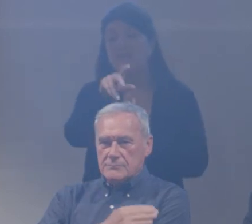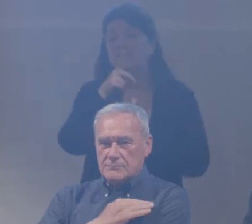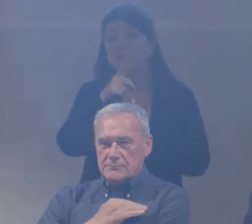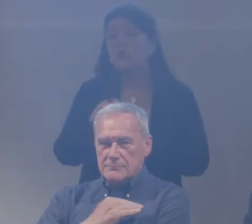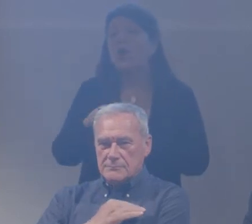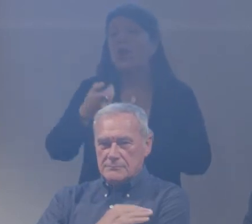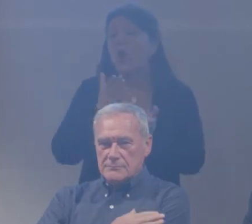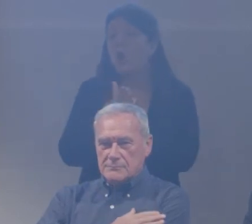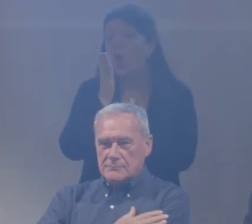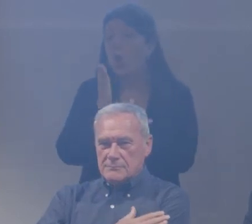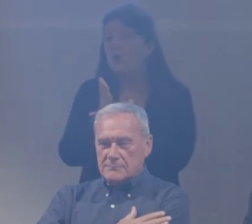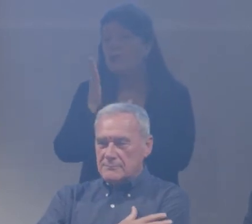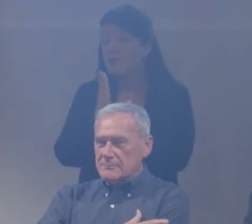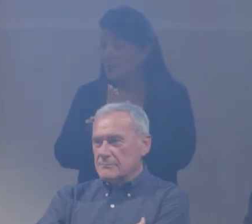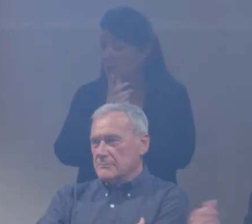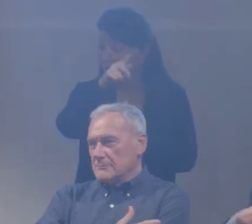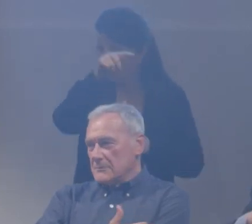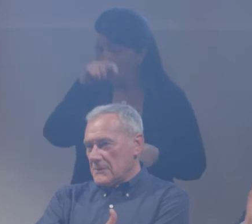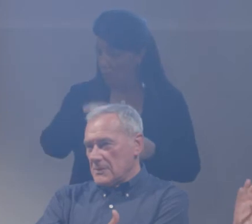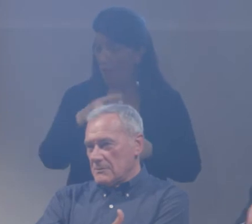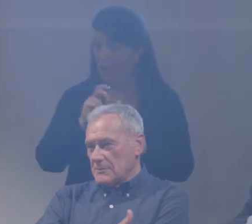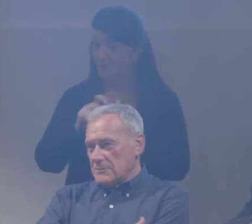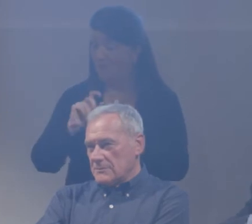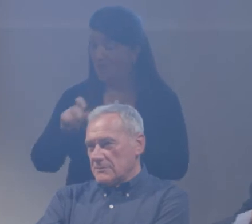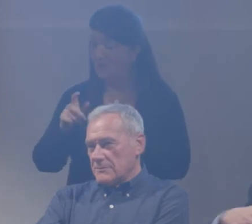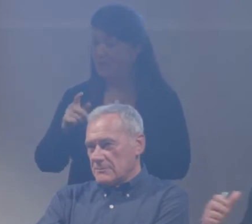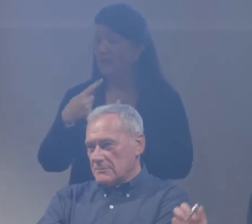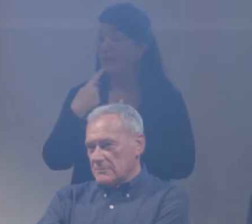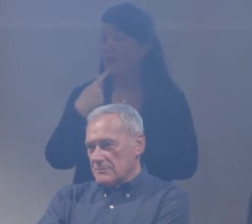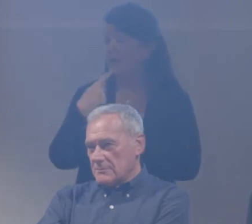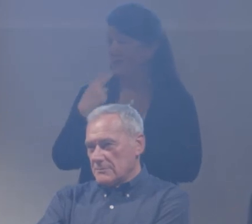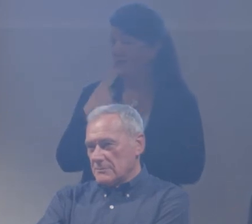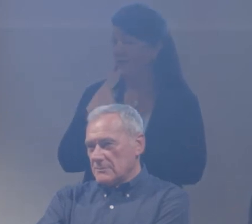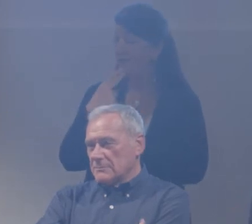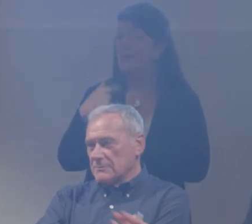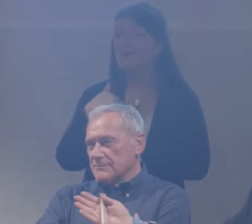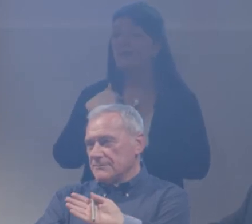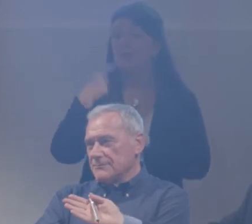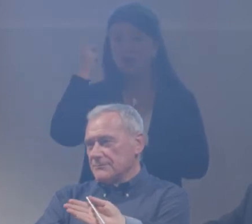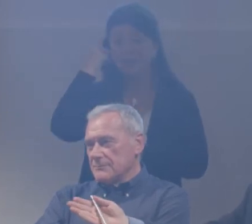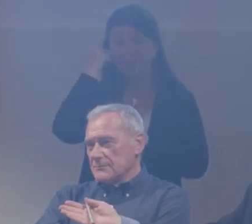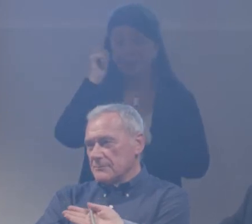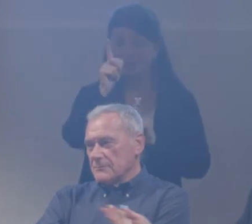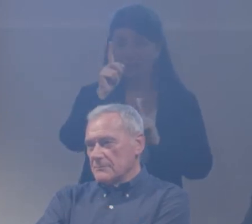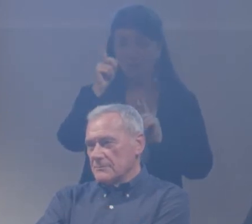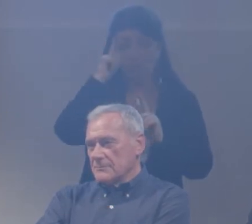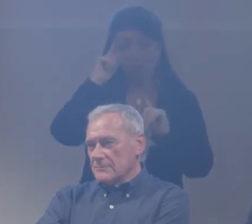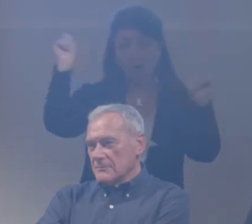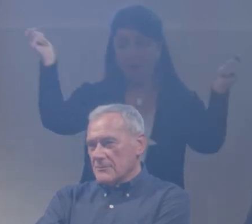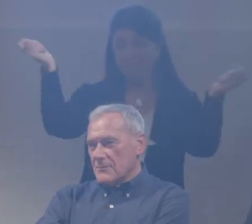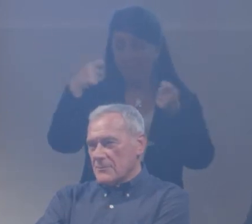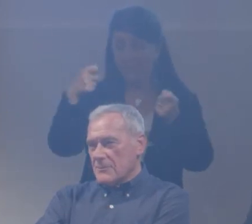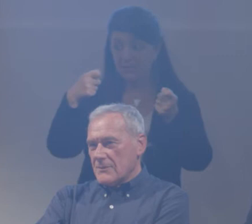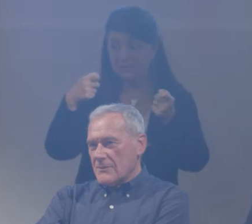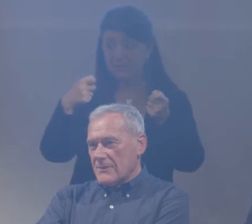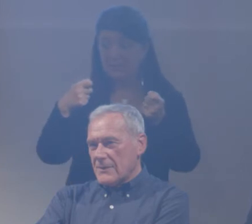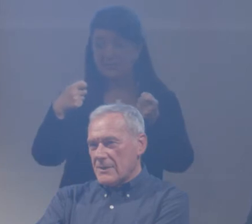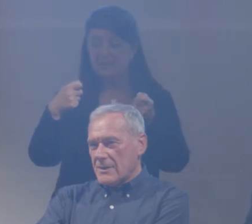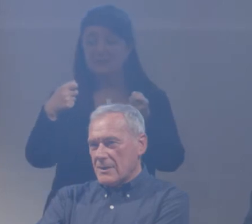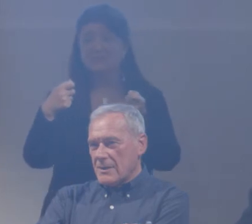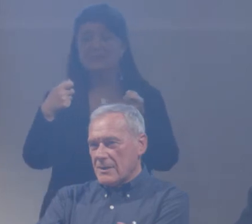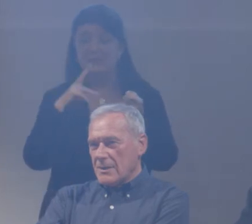sigarette, io ti scippo la testa. Ti scippo la testa significa ti taglio la testa. Non capì che diceva